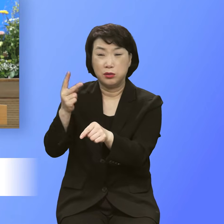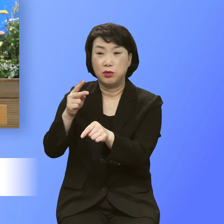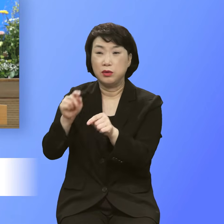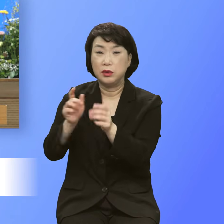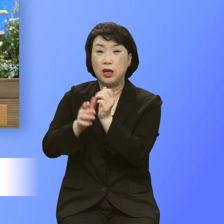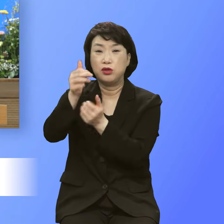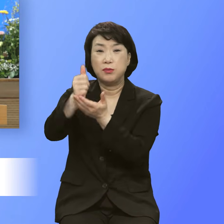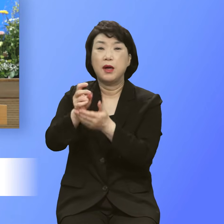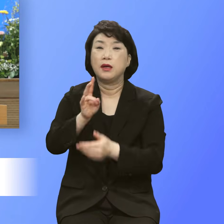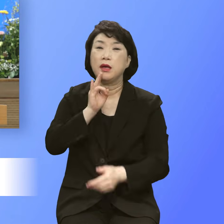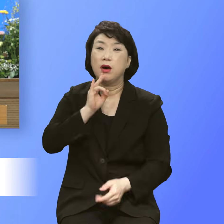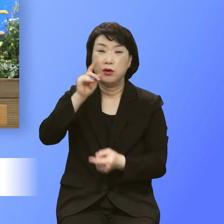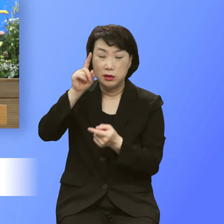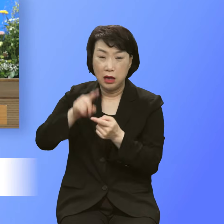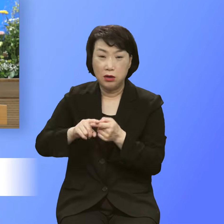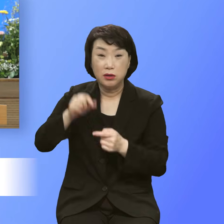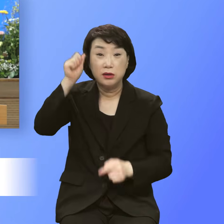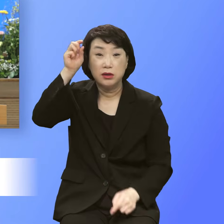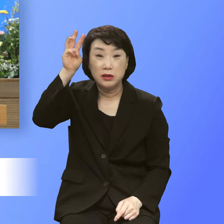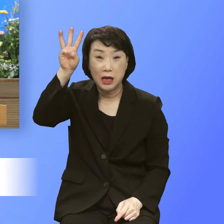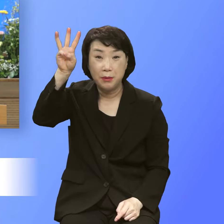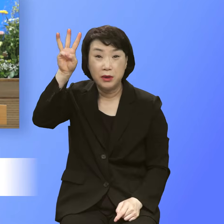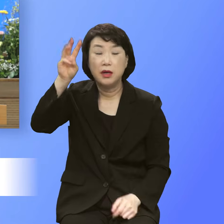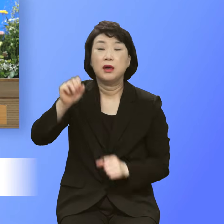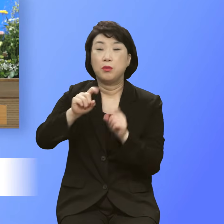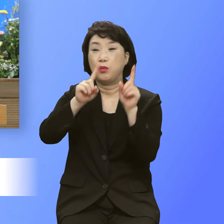그리고 그의 예언대로 3일 만에